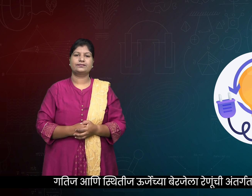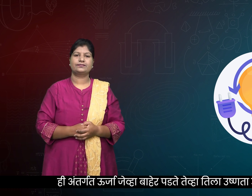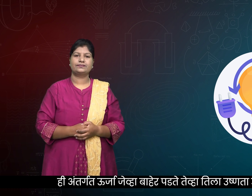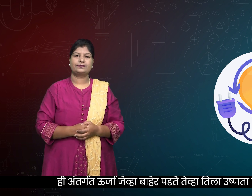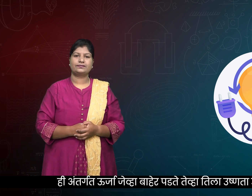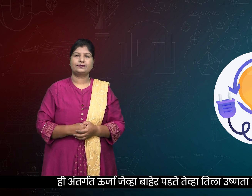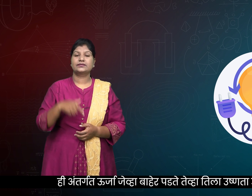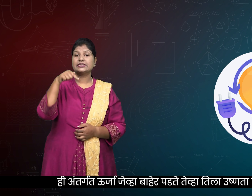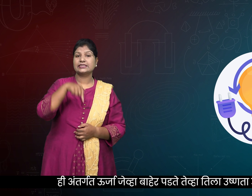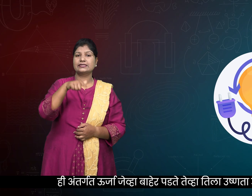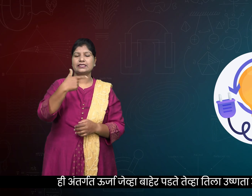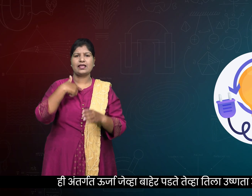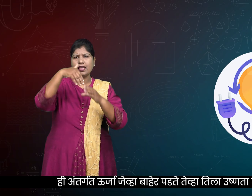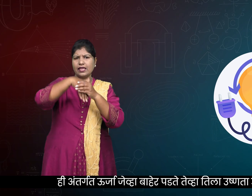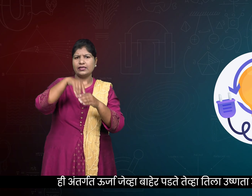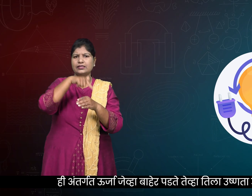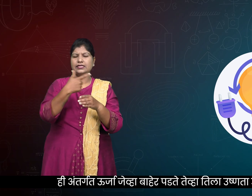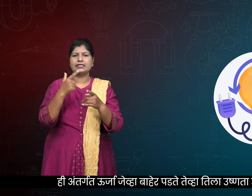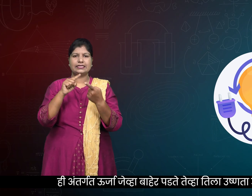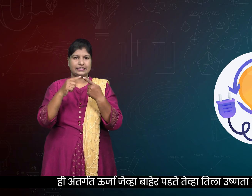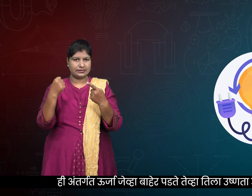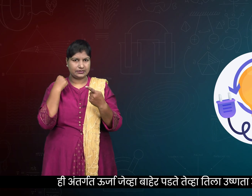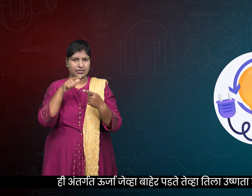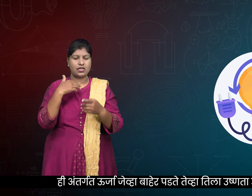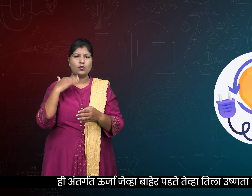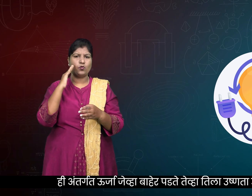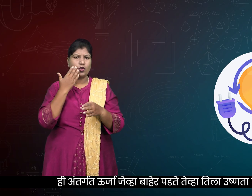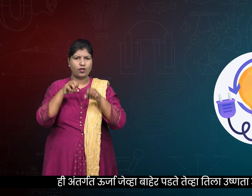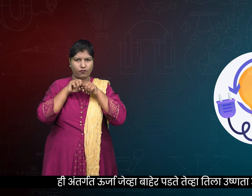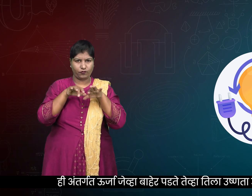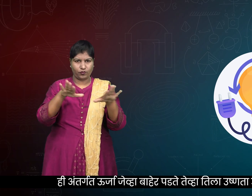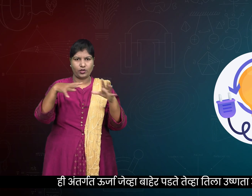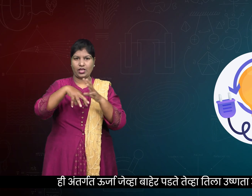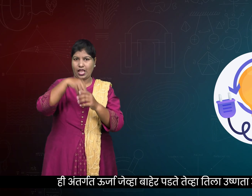ही अंतर्गत ऊर्जा जेव्हा बाहेर पडते तेव्हा तिला उष्णता ऊर्जा म्हणतात.